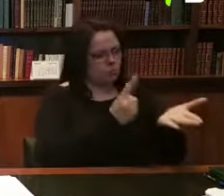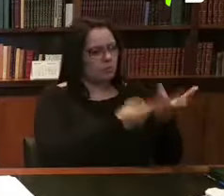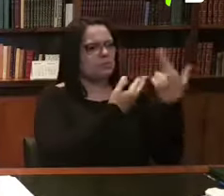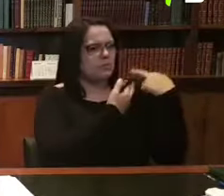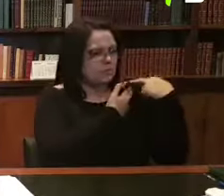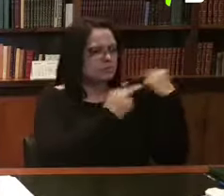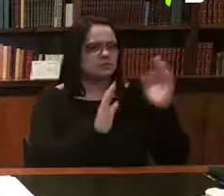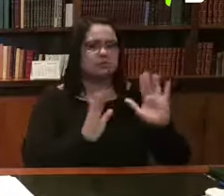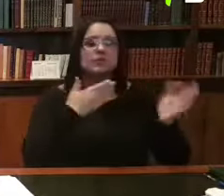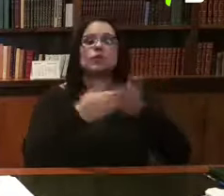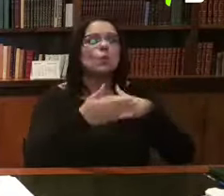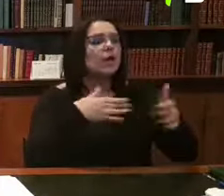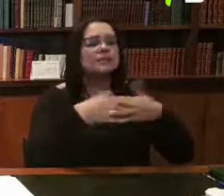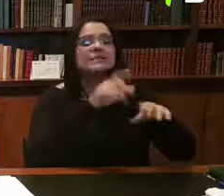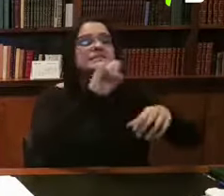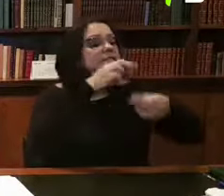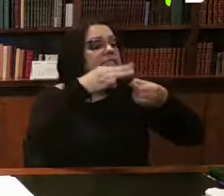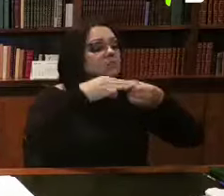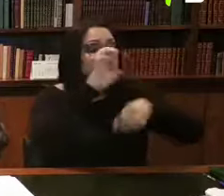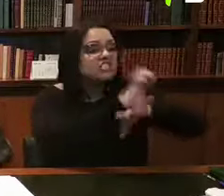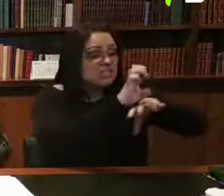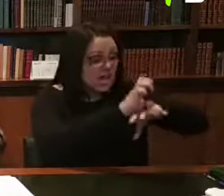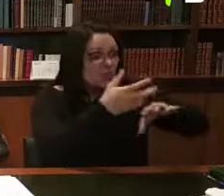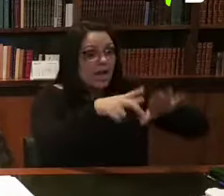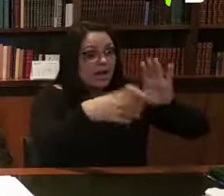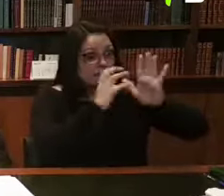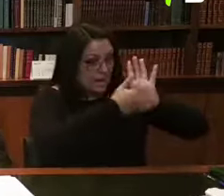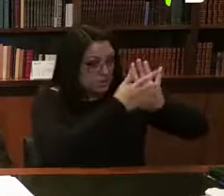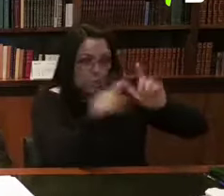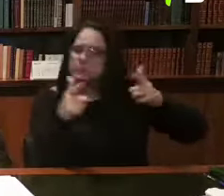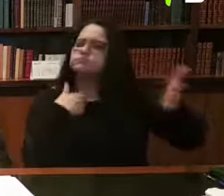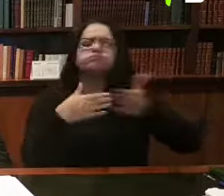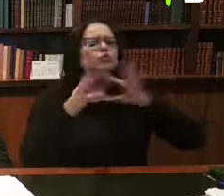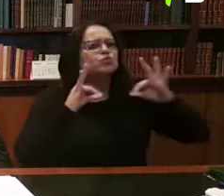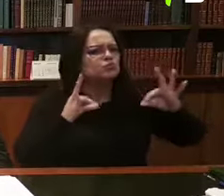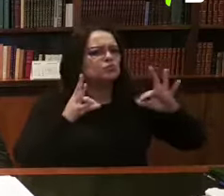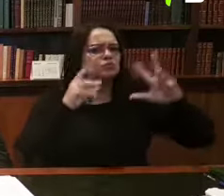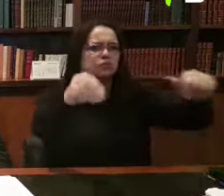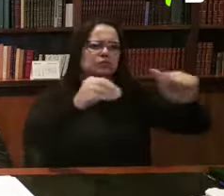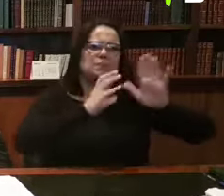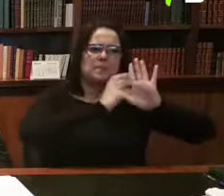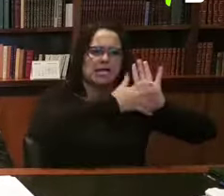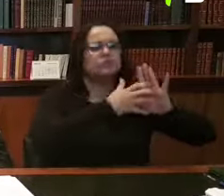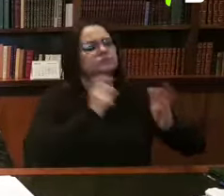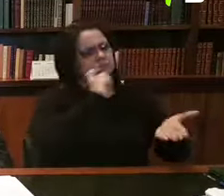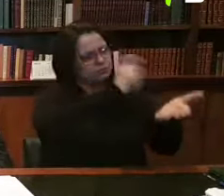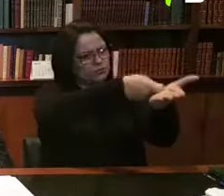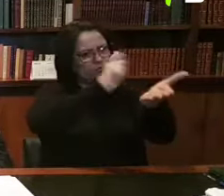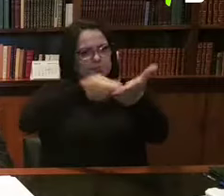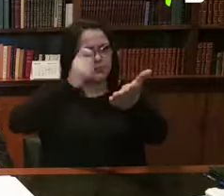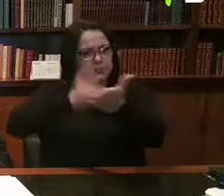independente assim independente de partido mas pessoa bate em todos os governadores e os prefeitos todos os governadores todos os prefeitos